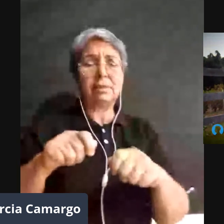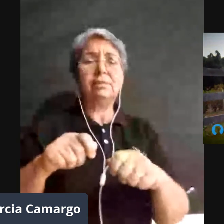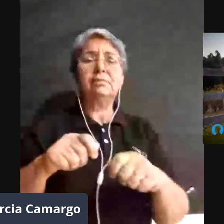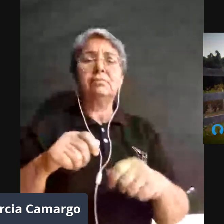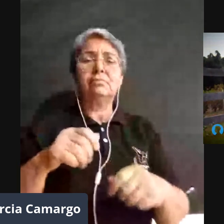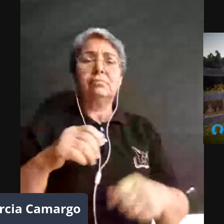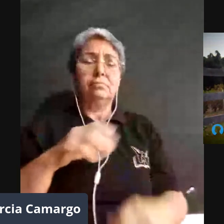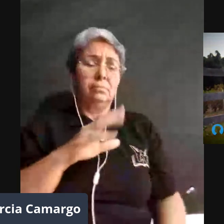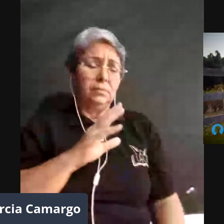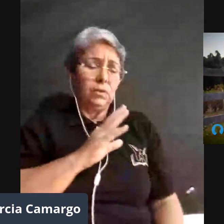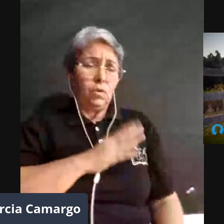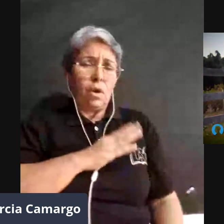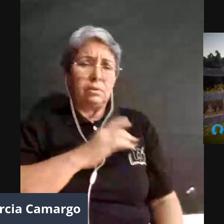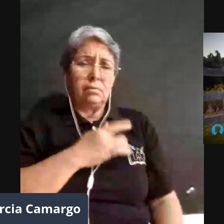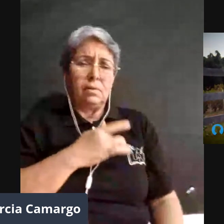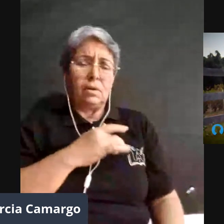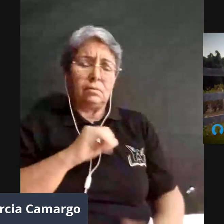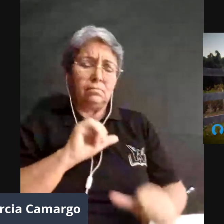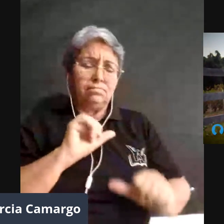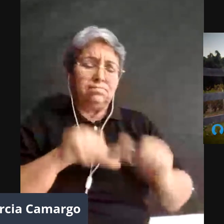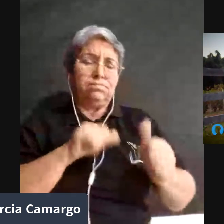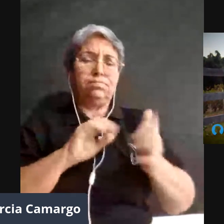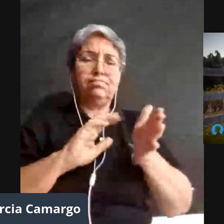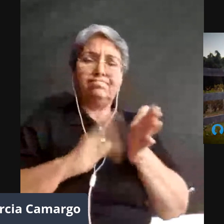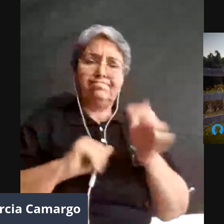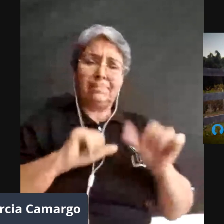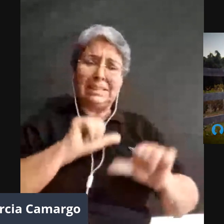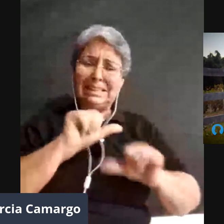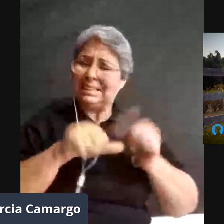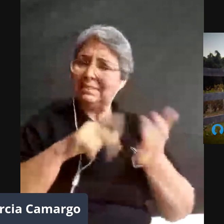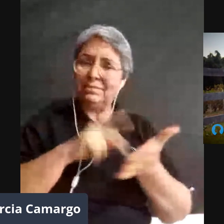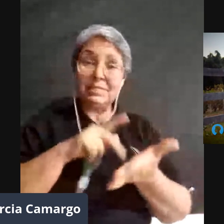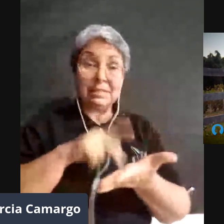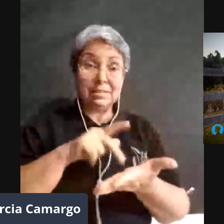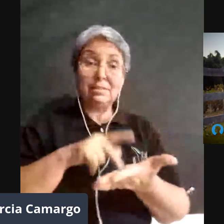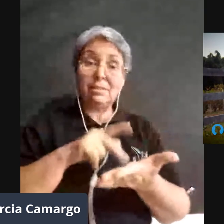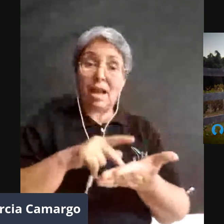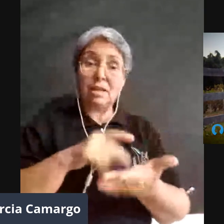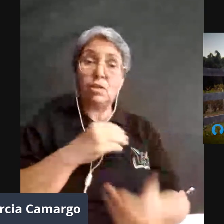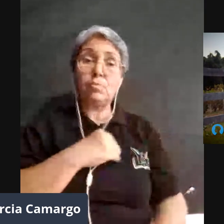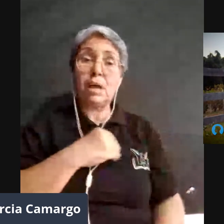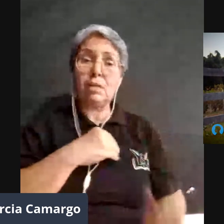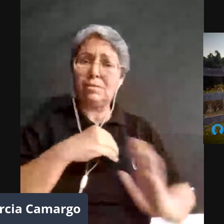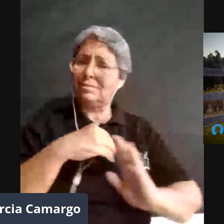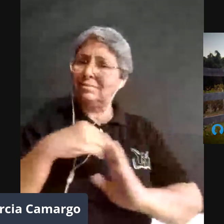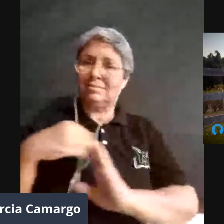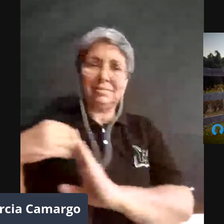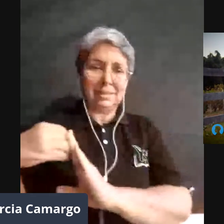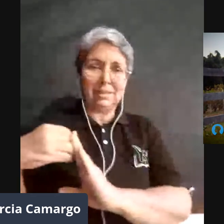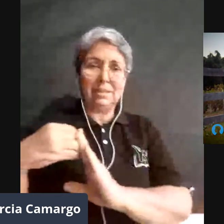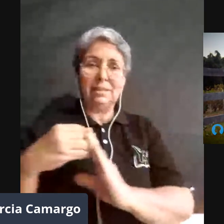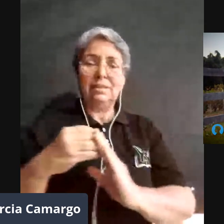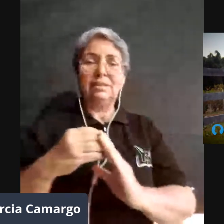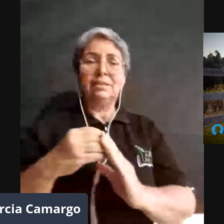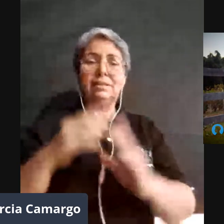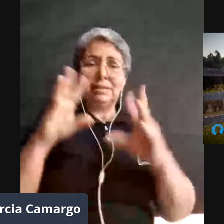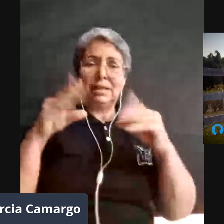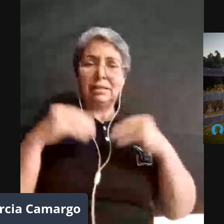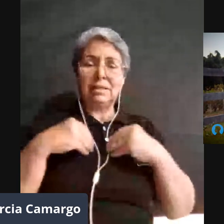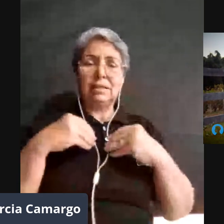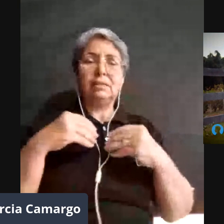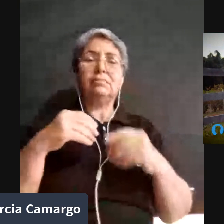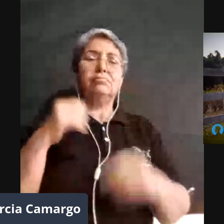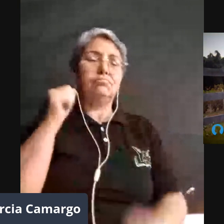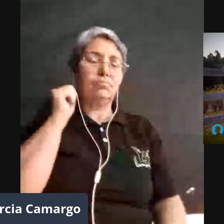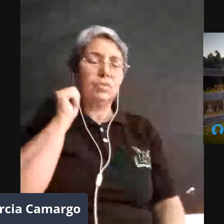pecadores em seres justos de verdade e vindica o sacrifício de Cristo. Nós já